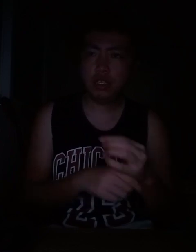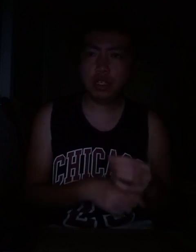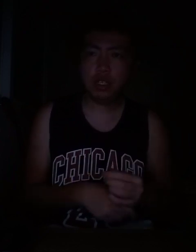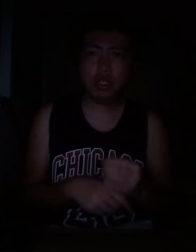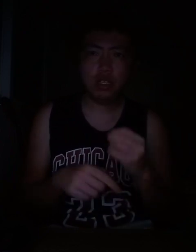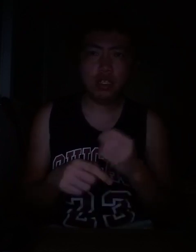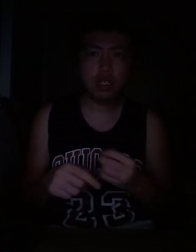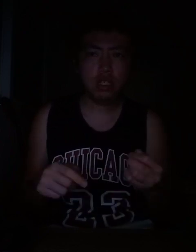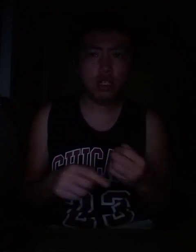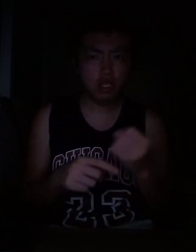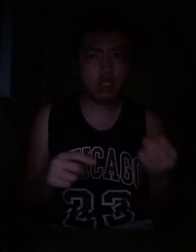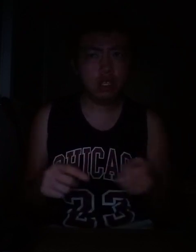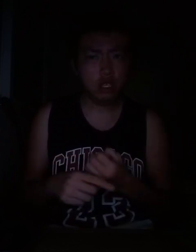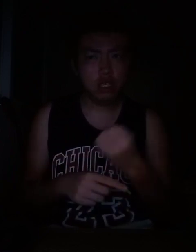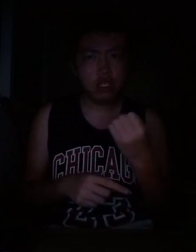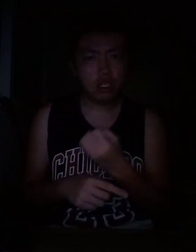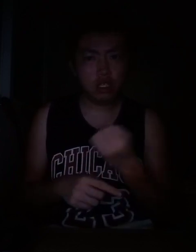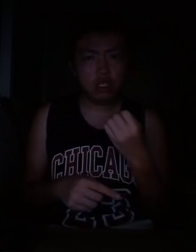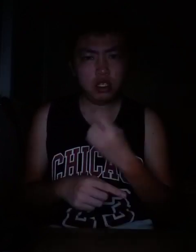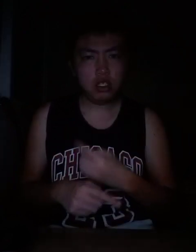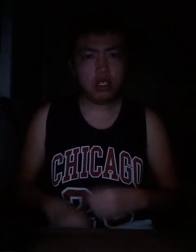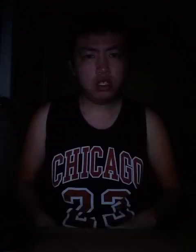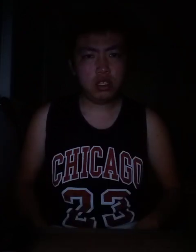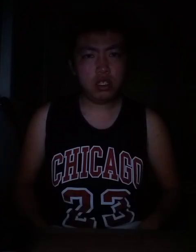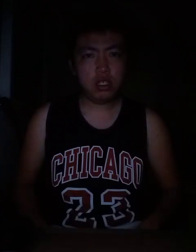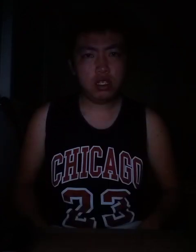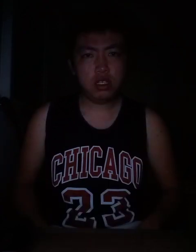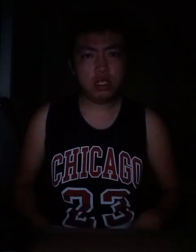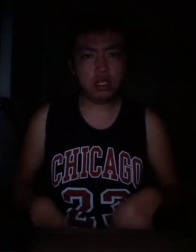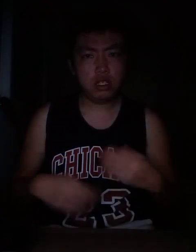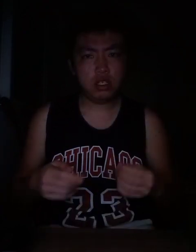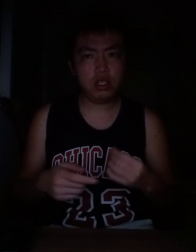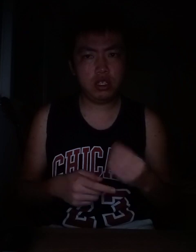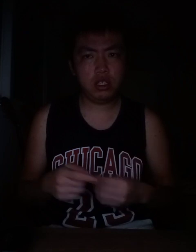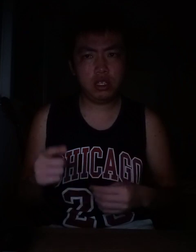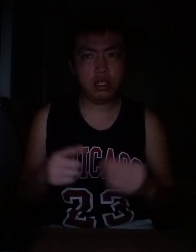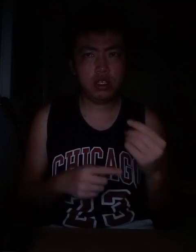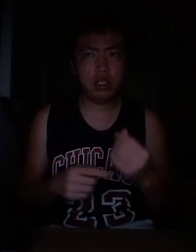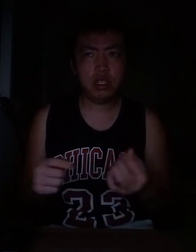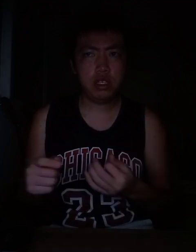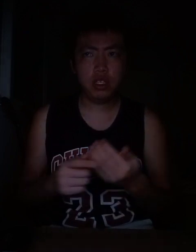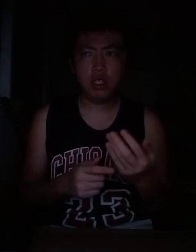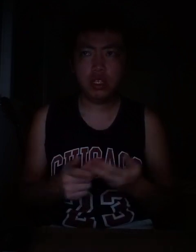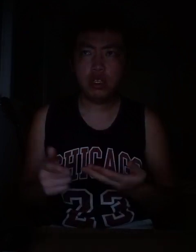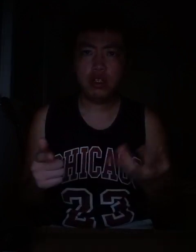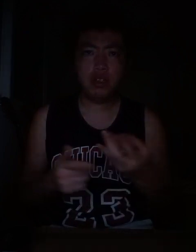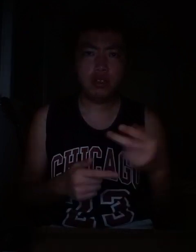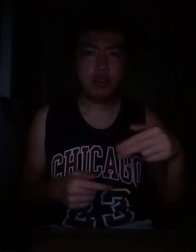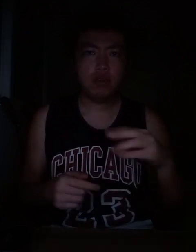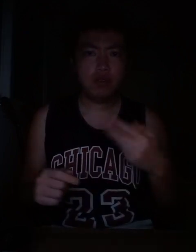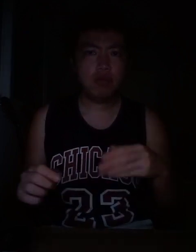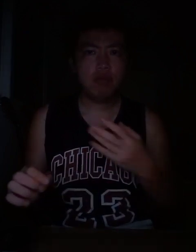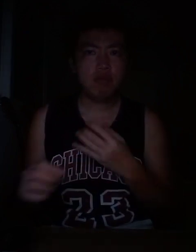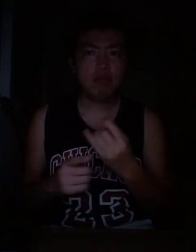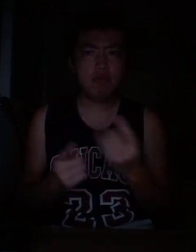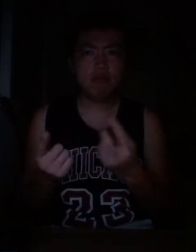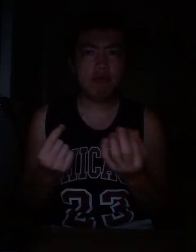없습니다. 저희들은 발만 보고 있습니다. 사람이 못다한 일을 하늘에 기대야 하는 답답한 상황이 1년 내내 이어지고